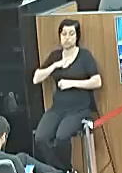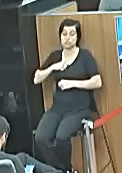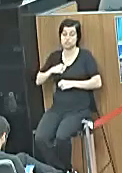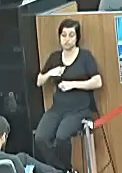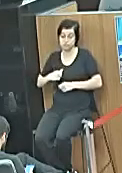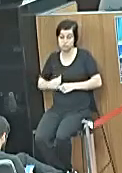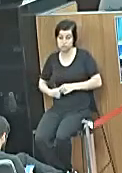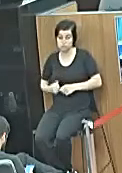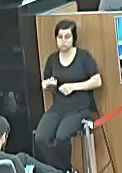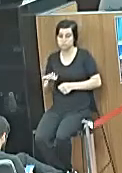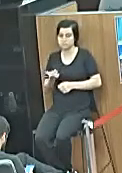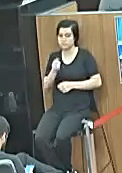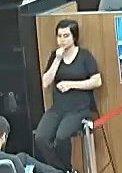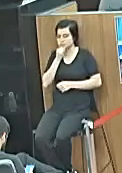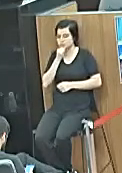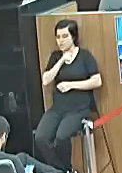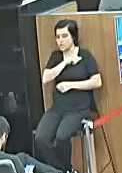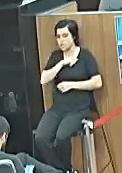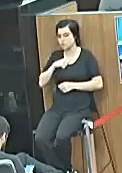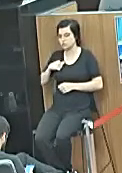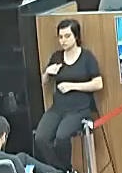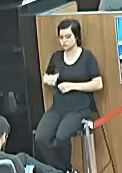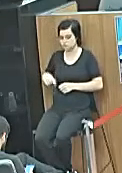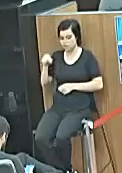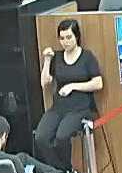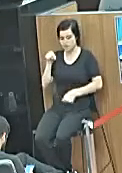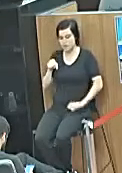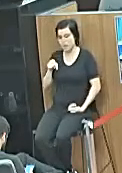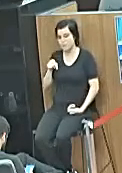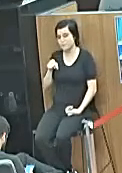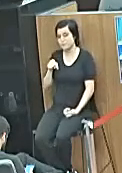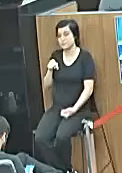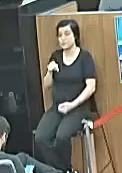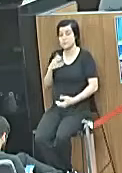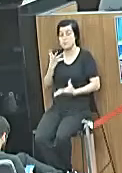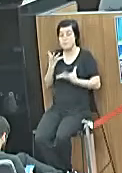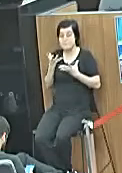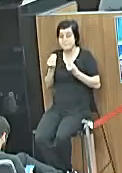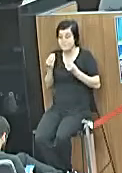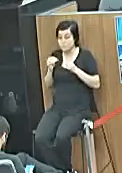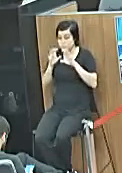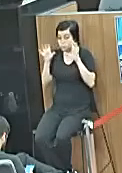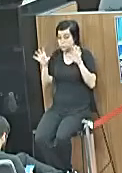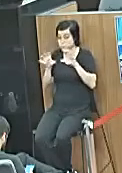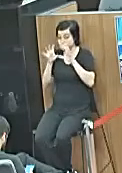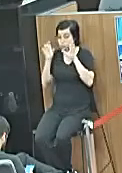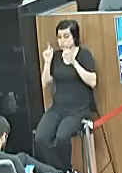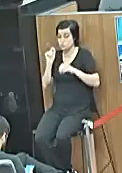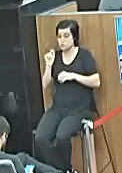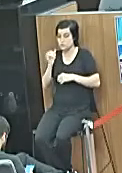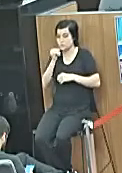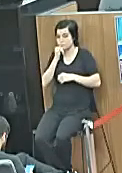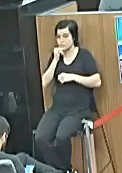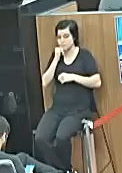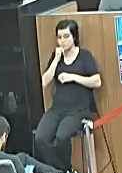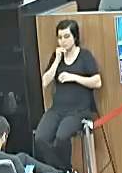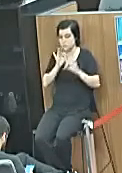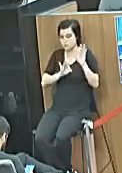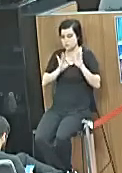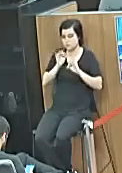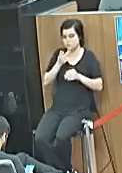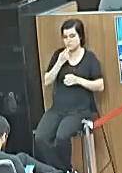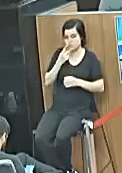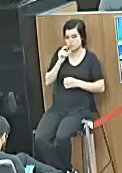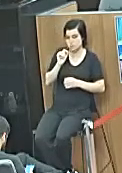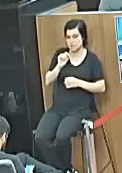uma notícia recente da índia a quantidade de partículas era tão alta que o limite recomendado pelo garçom organização mundial de saúde é de